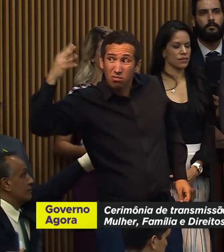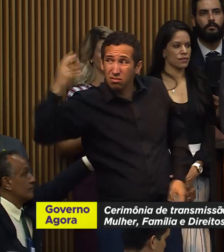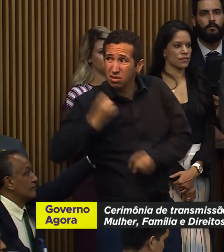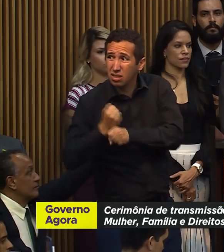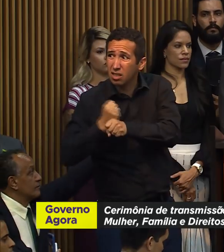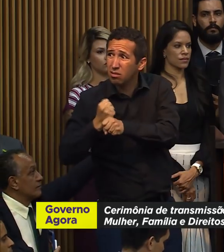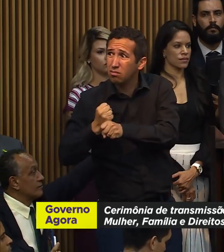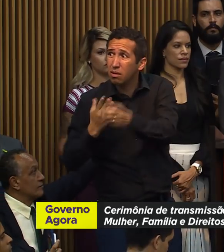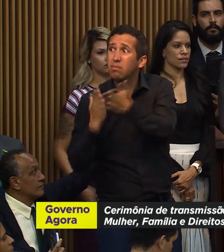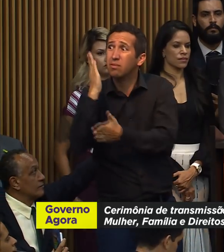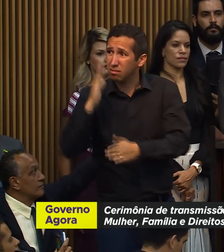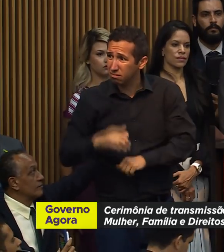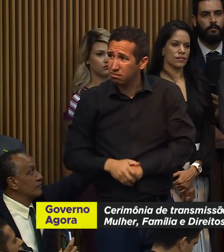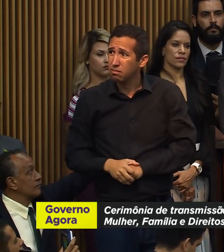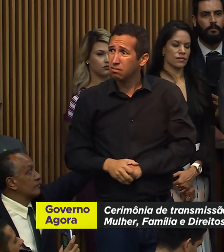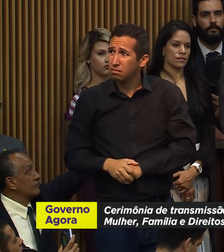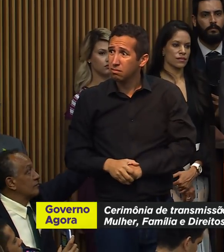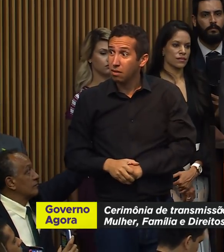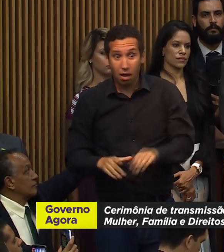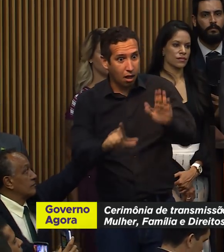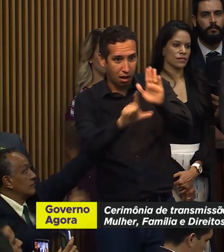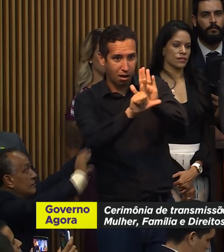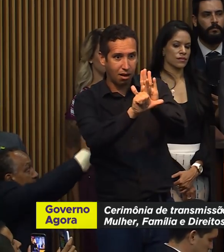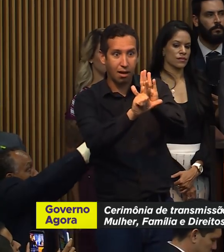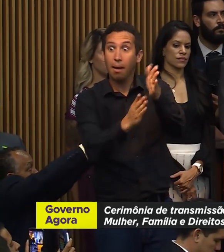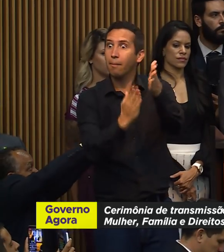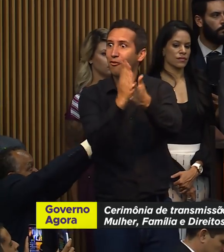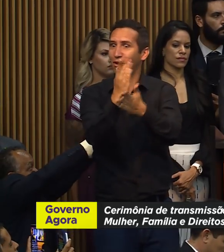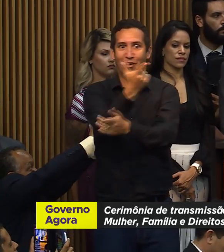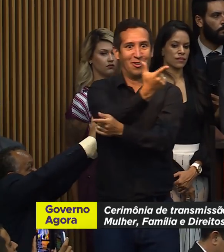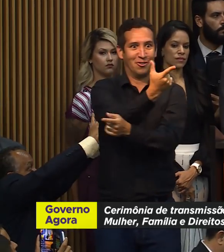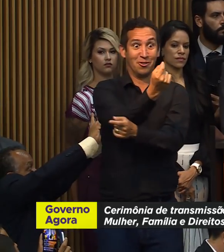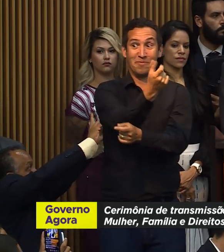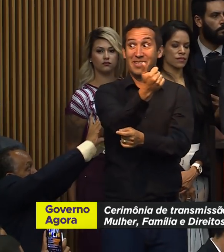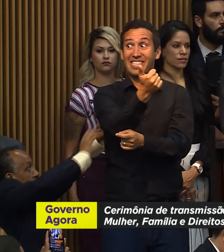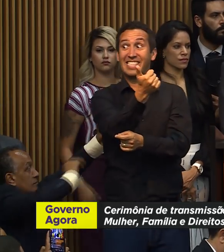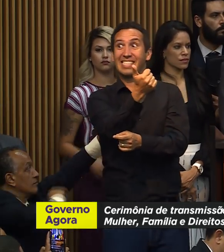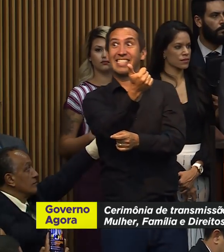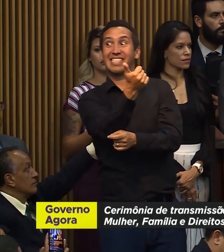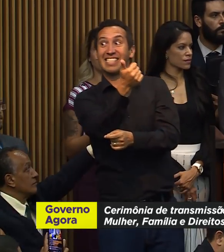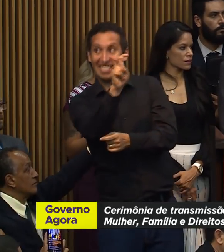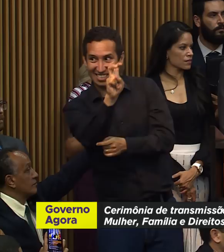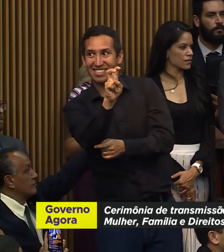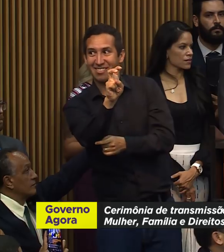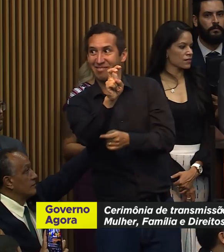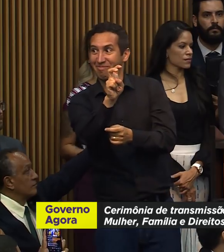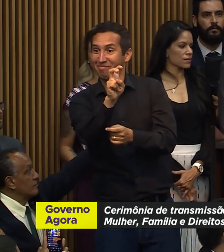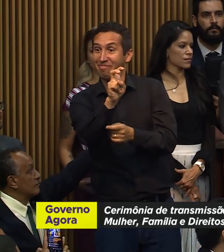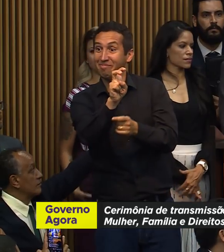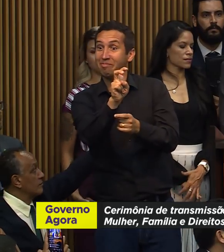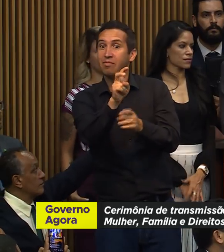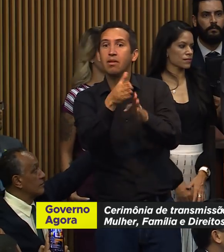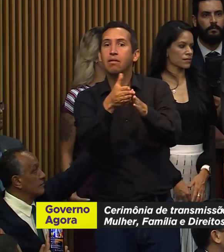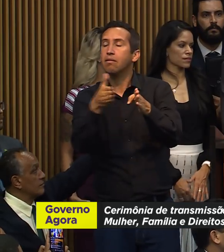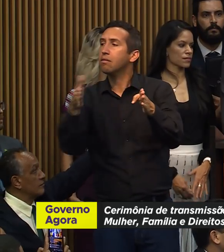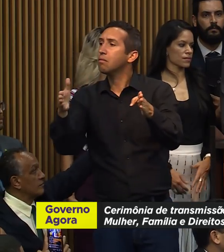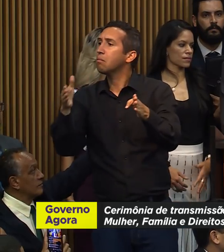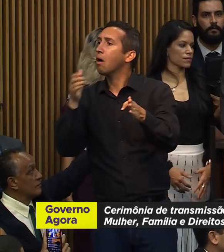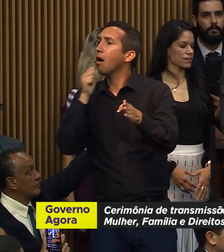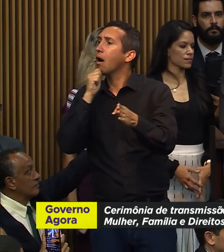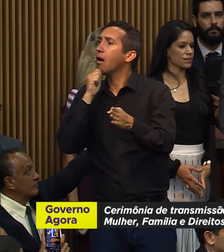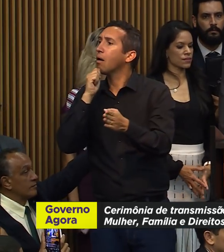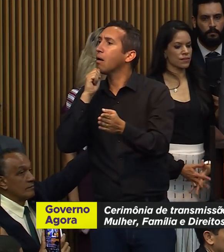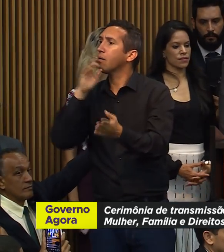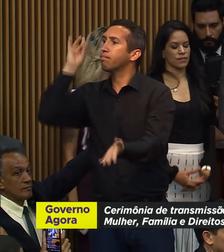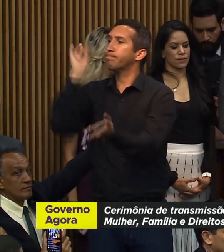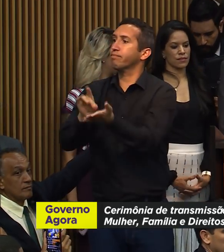de inclusão no Brasil. A lei está aprovada desde 2015, e ela ainda não foi regulamentada.